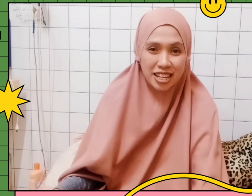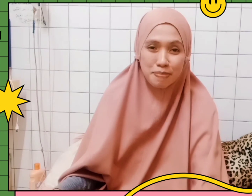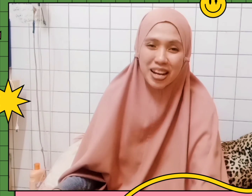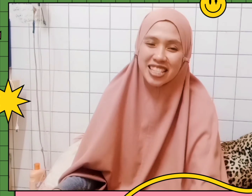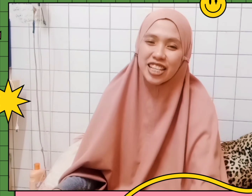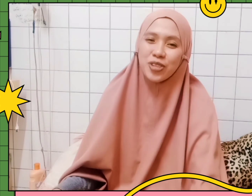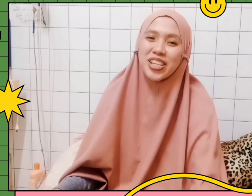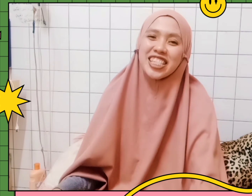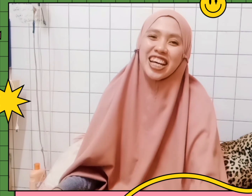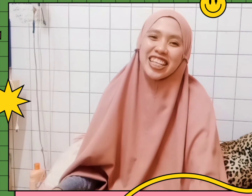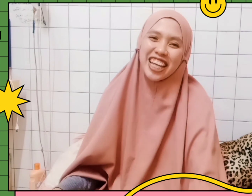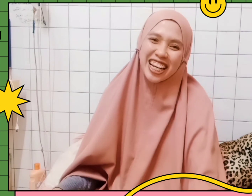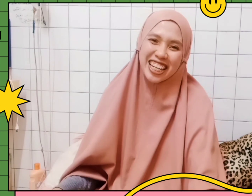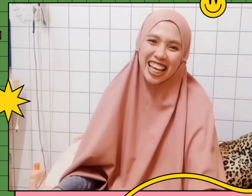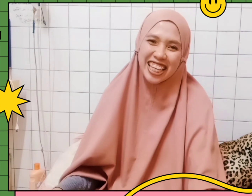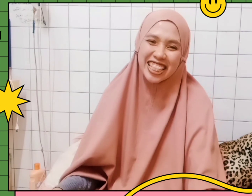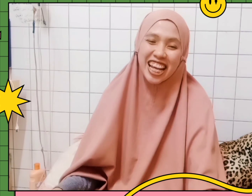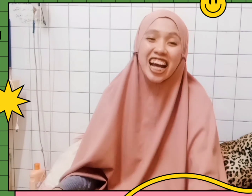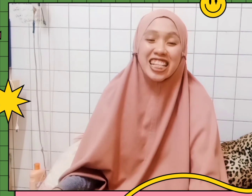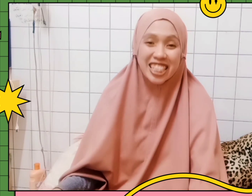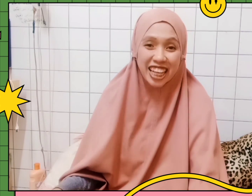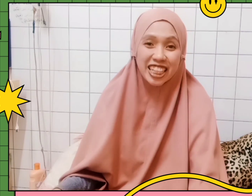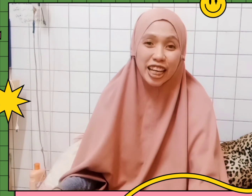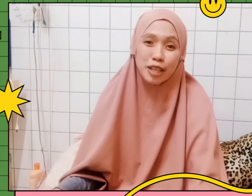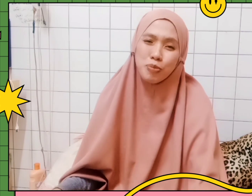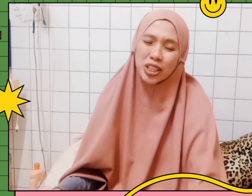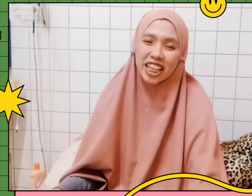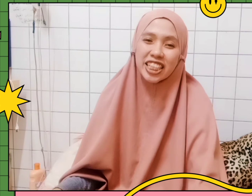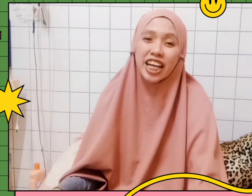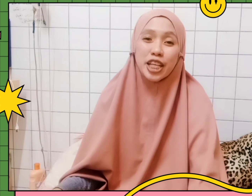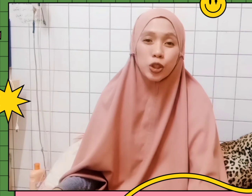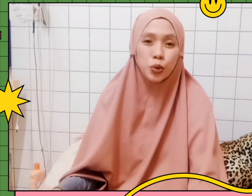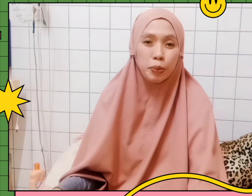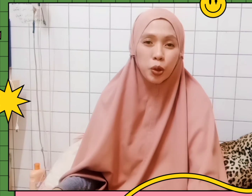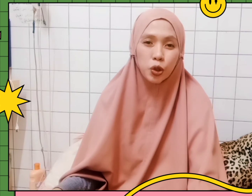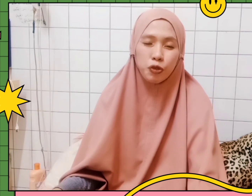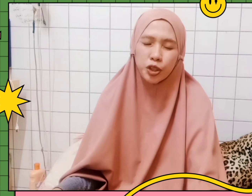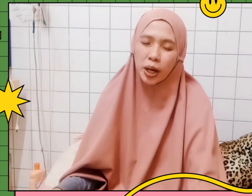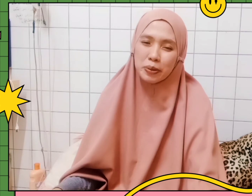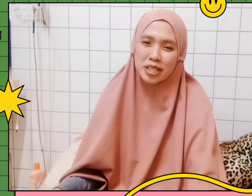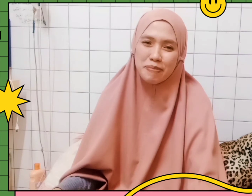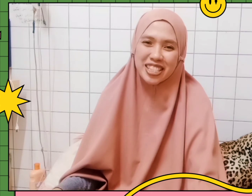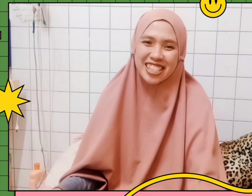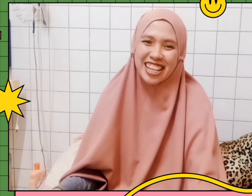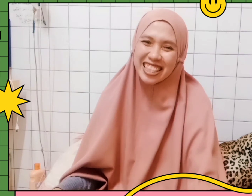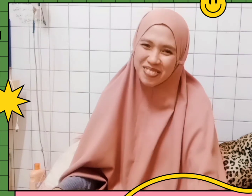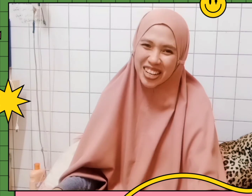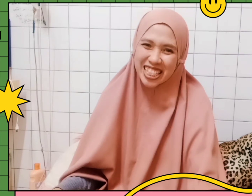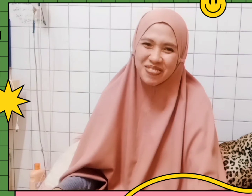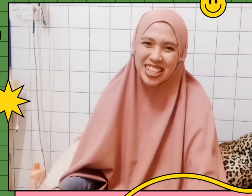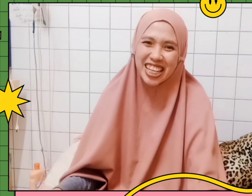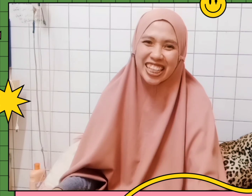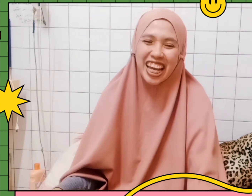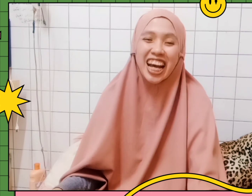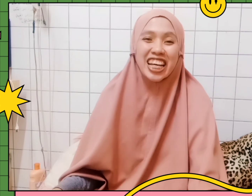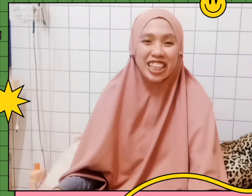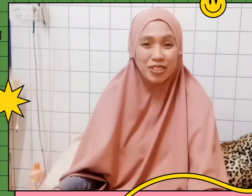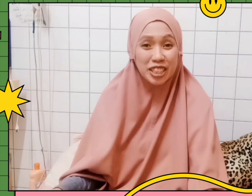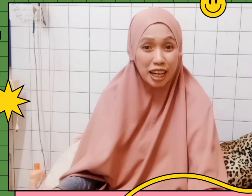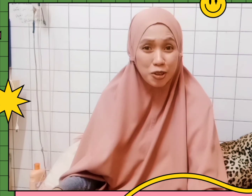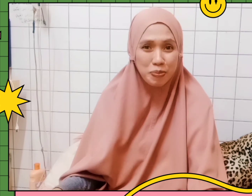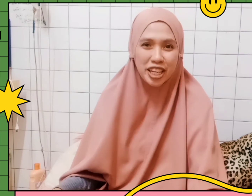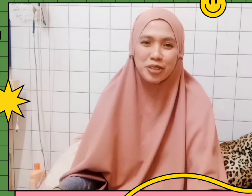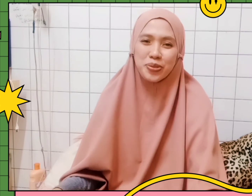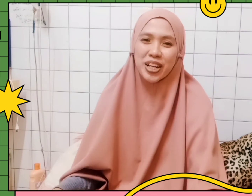sistem isyarat bahasa Indonesia yang lainnya. Sekali lagi buat kalian yang sudah menonton video aku sampai selesai, terima kasih banyak ya.